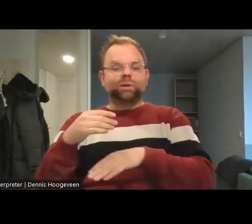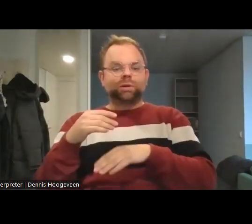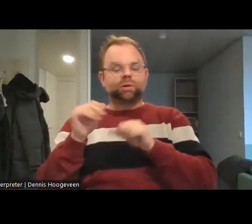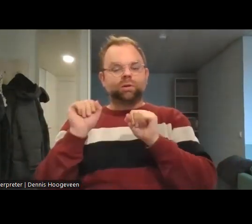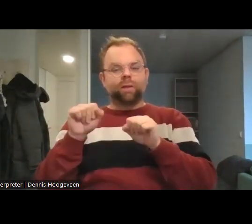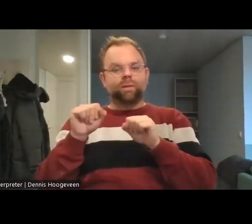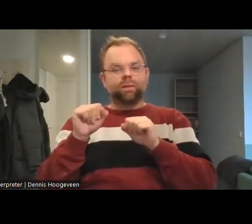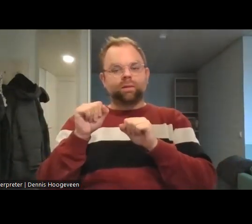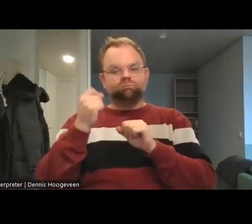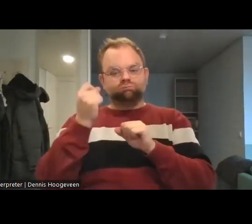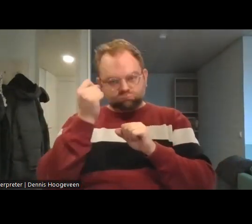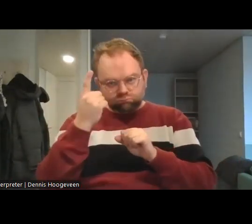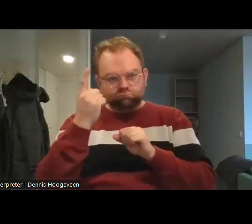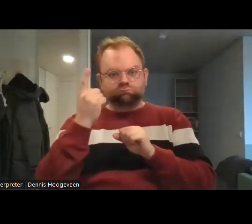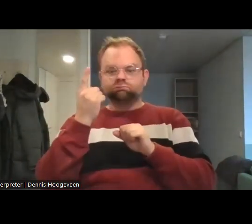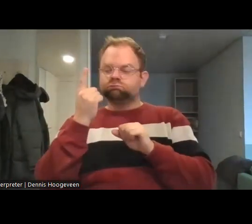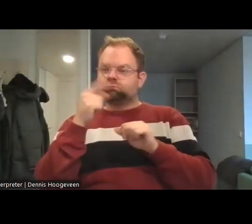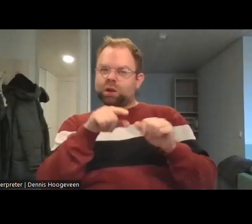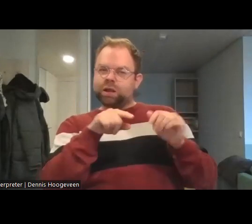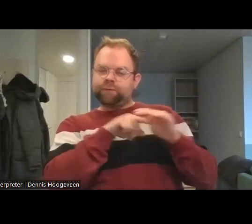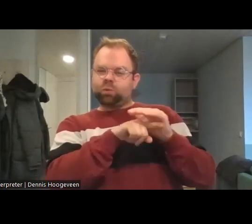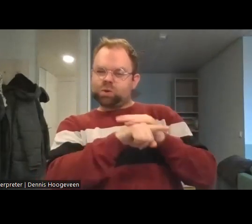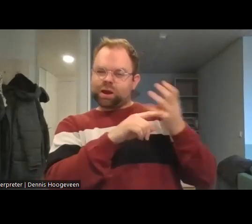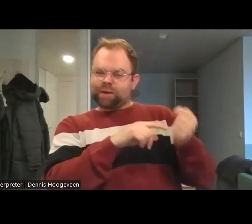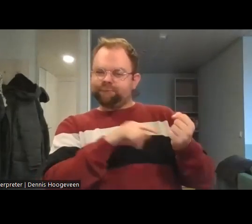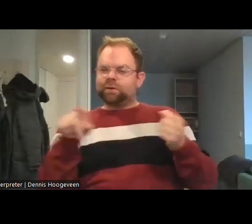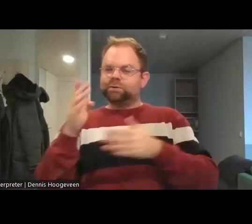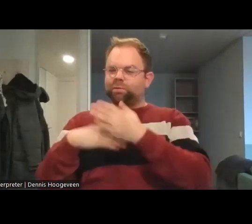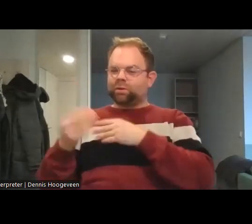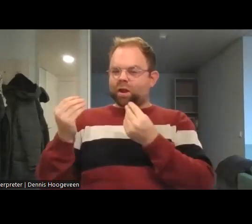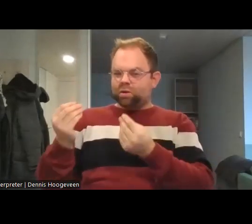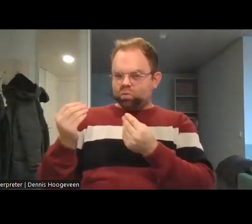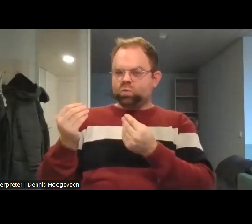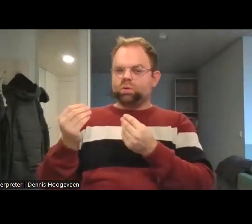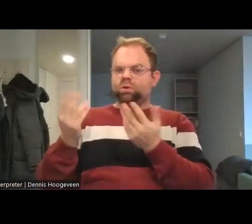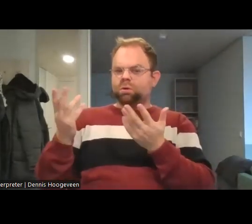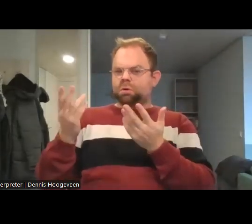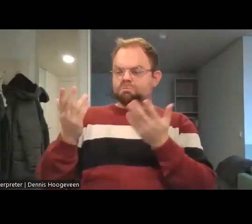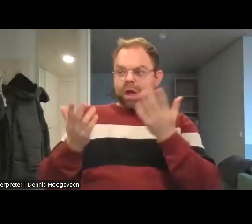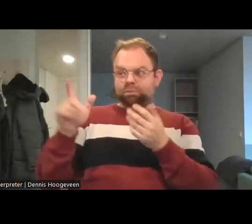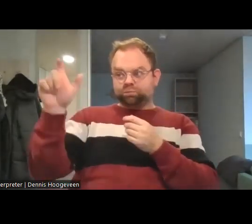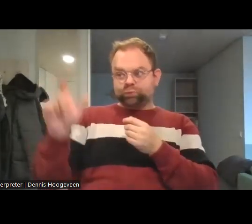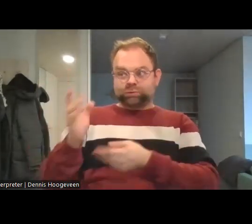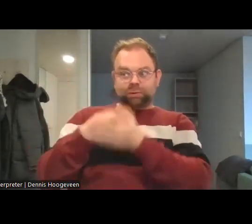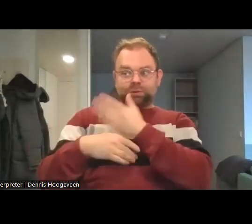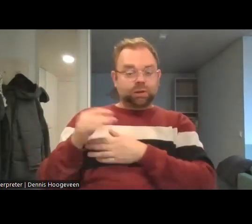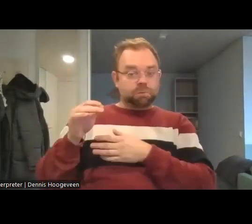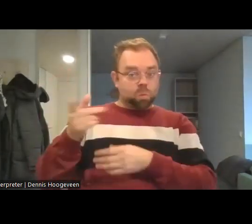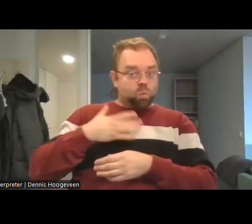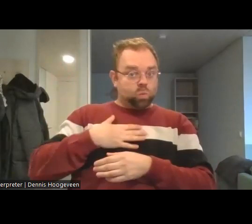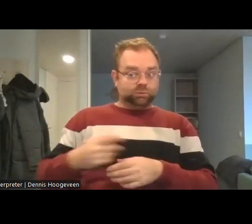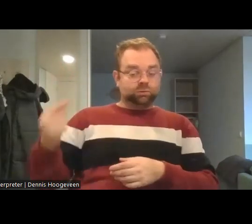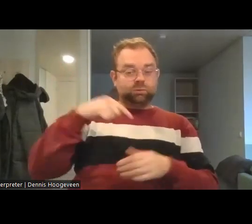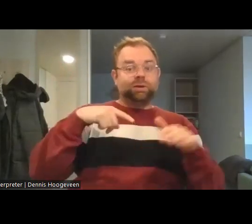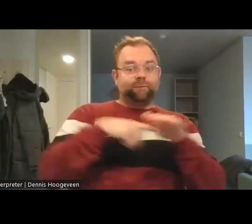comment les personnes peuvent avoir accès à un état de réfugié, et aussi des questions reliées à la protection